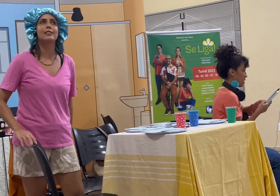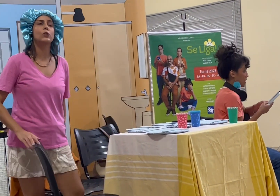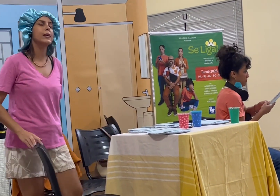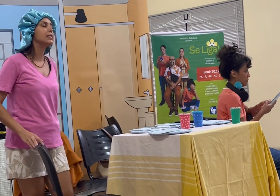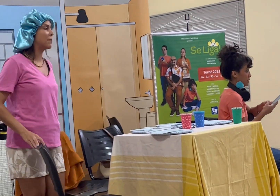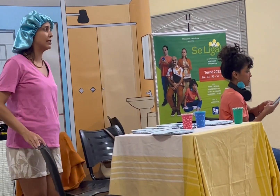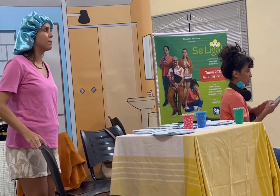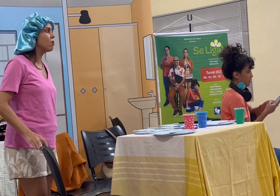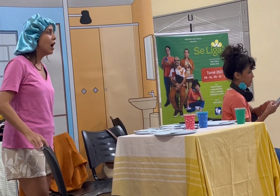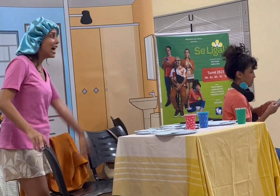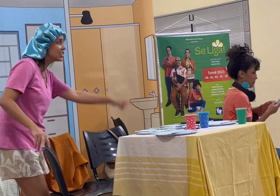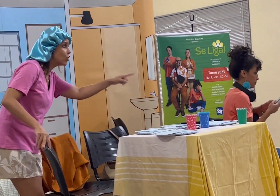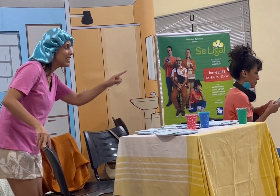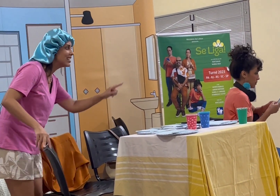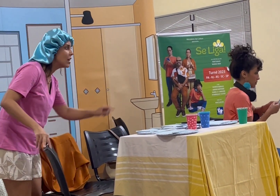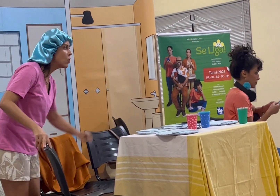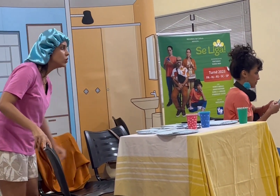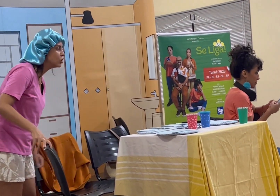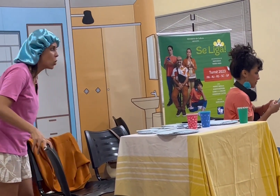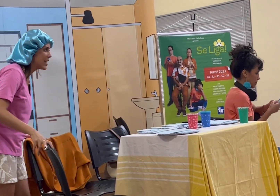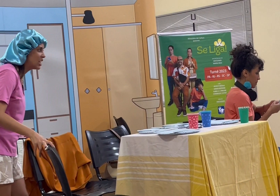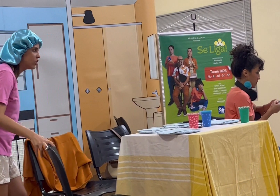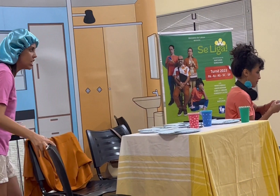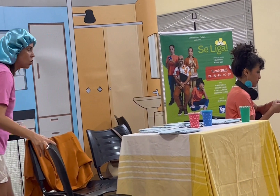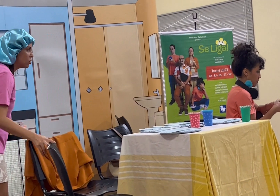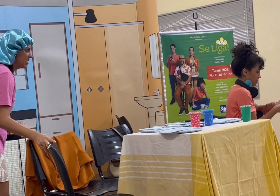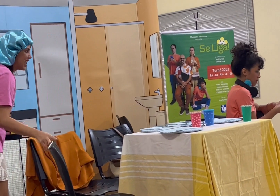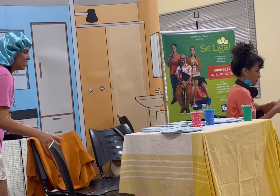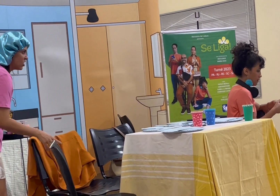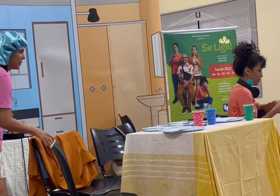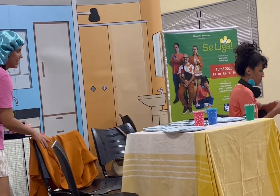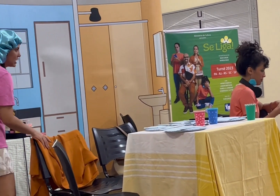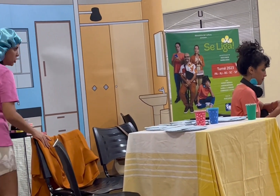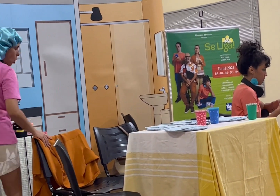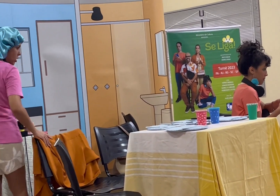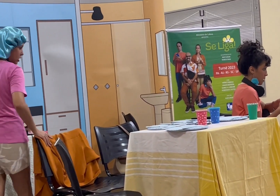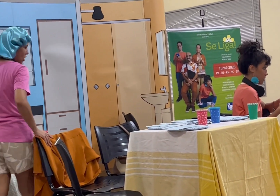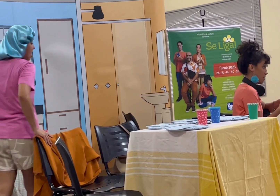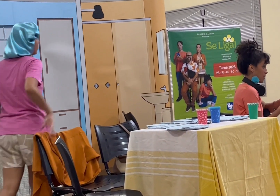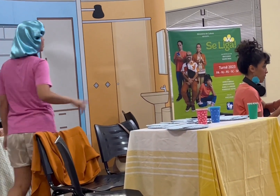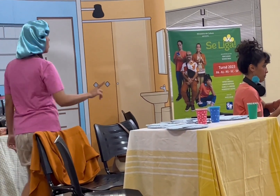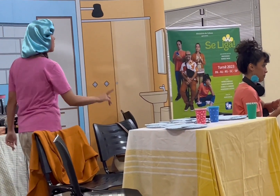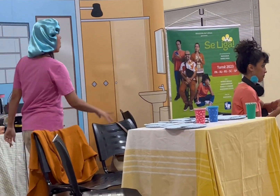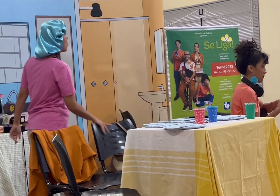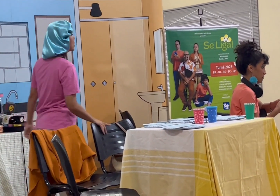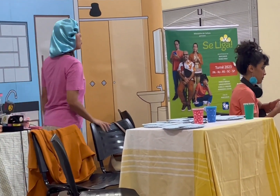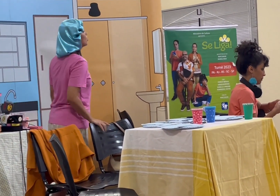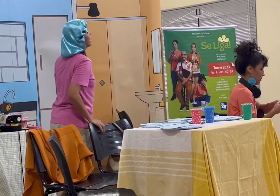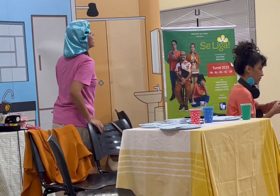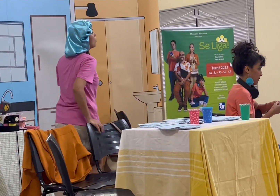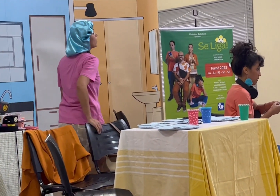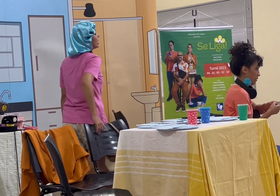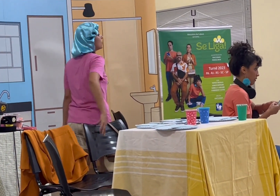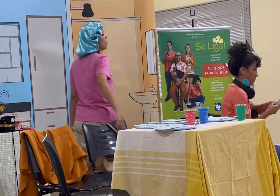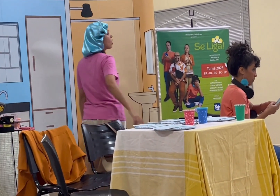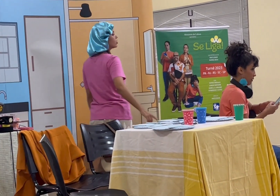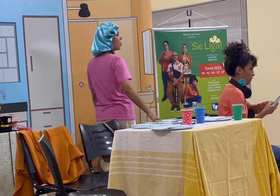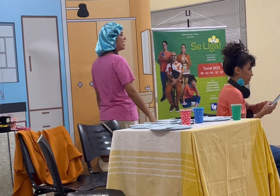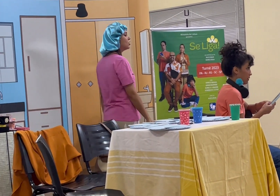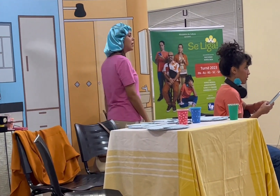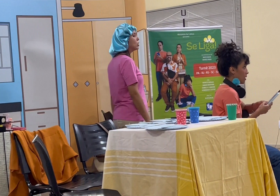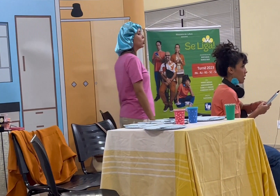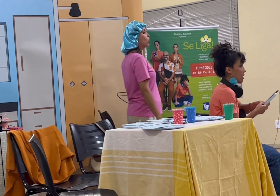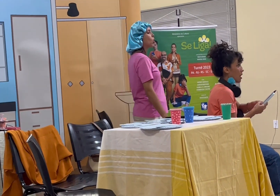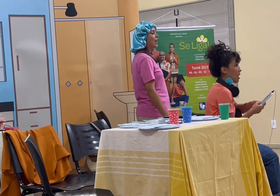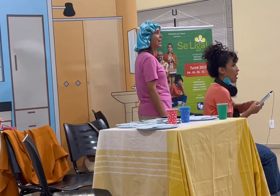da senhorita percebeu a violeta anda muito escorregadinha quando se trata de aprender as coisas mas eu não me lembro o tempo que não